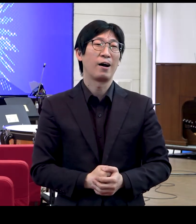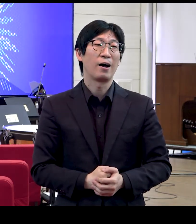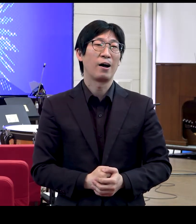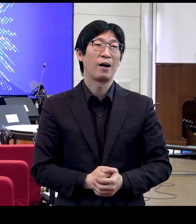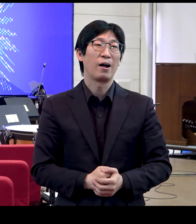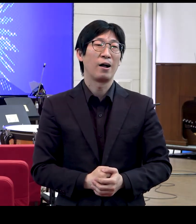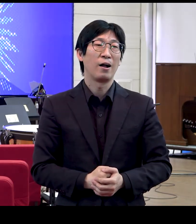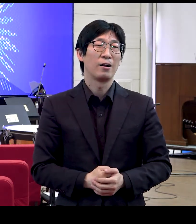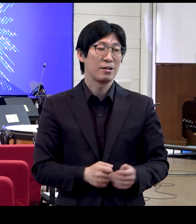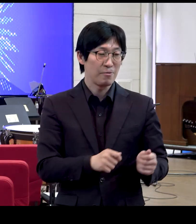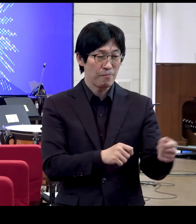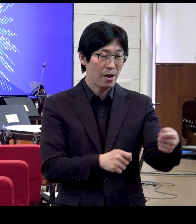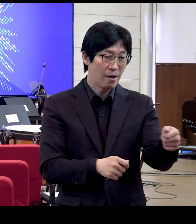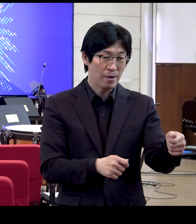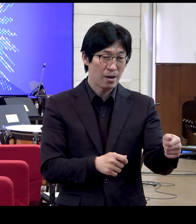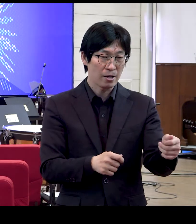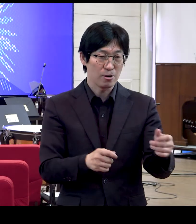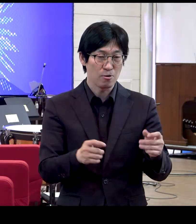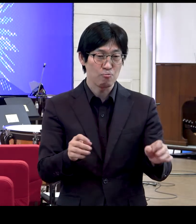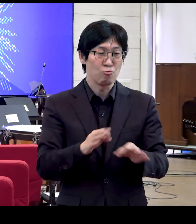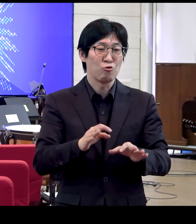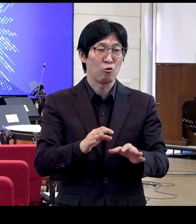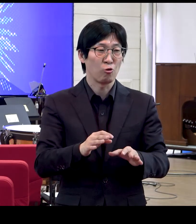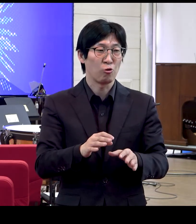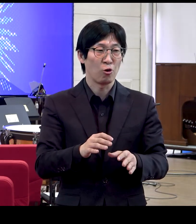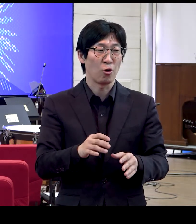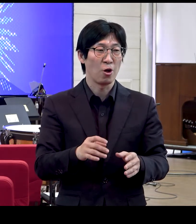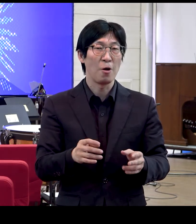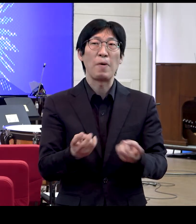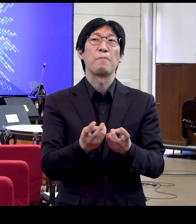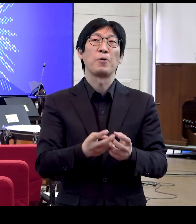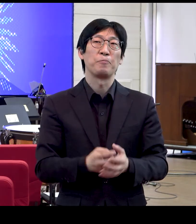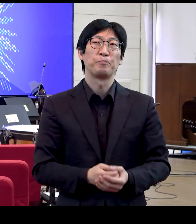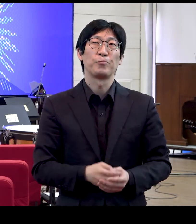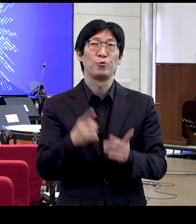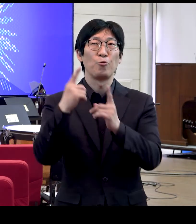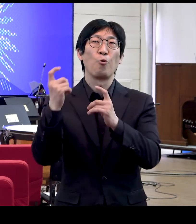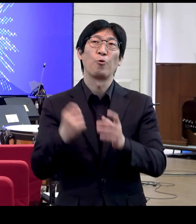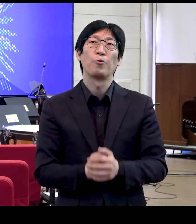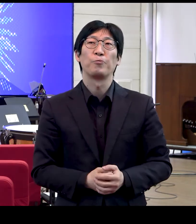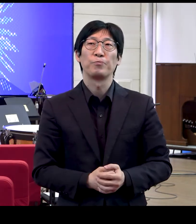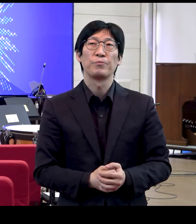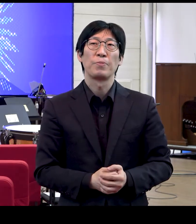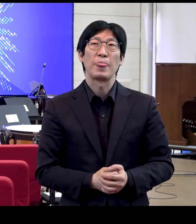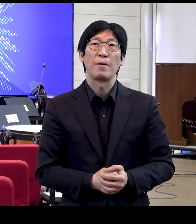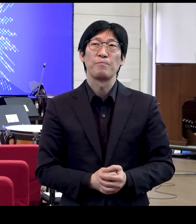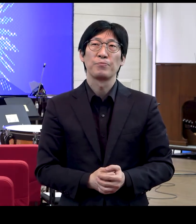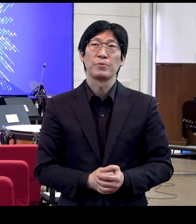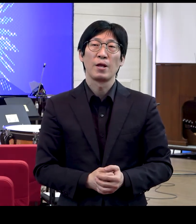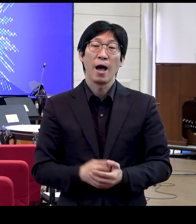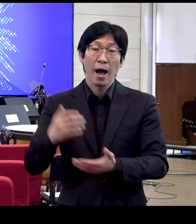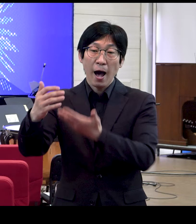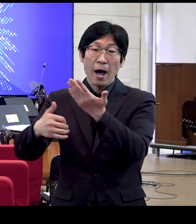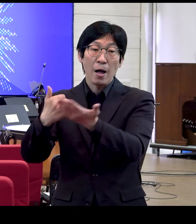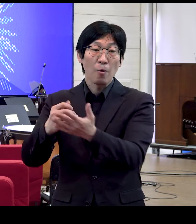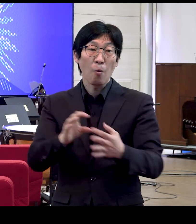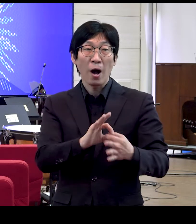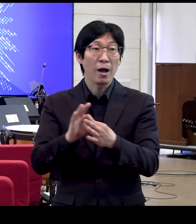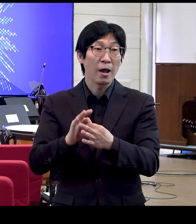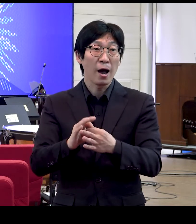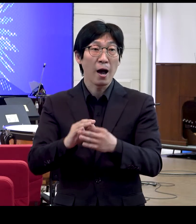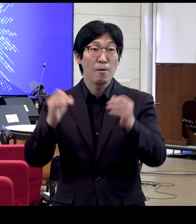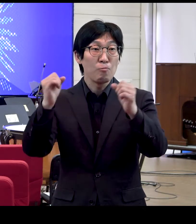정말 무서운 죄악인 거예요. 여러분, 분명히 말하지만 하나님과의